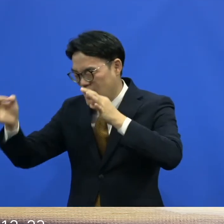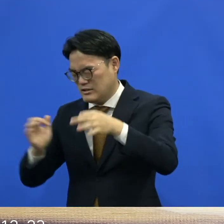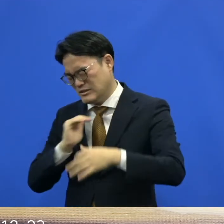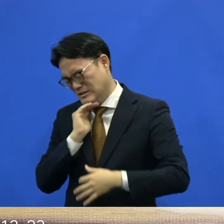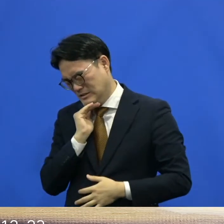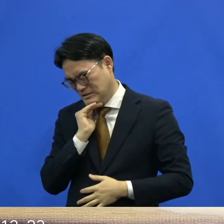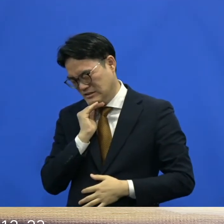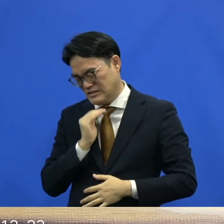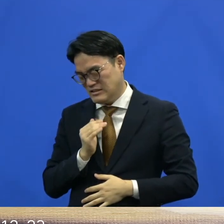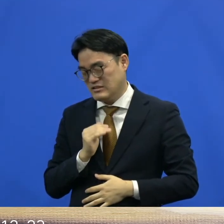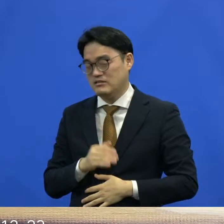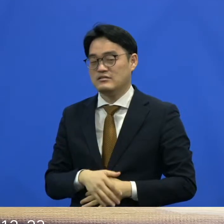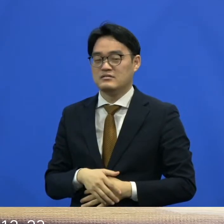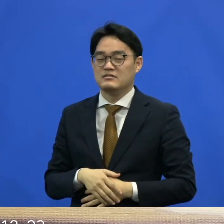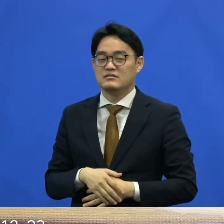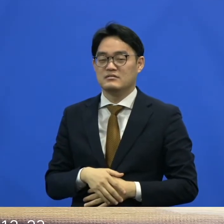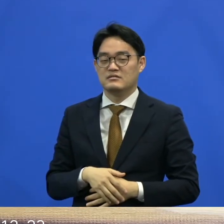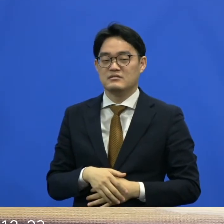고통을 그냥